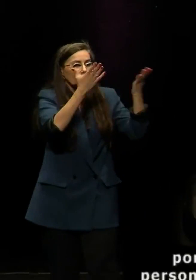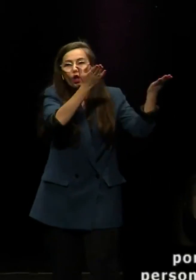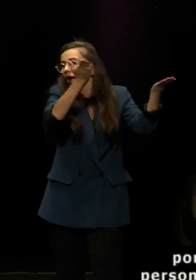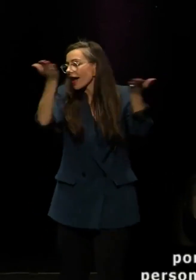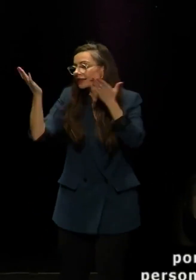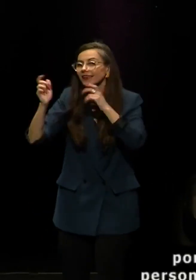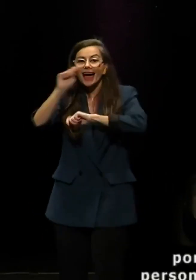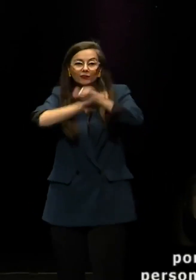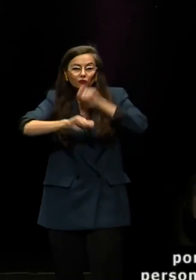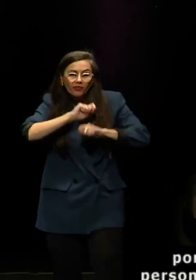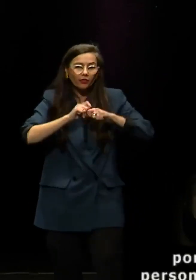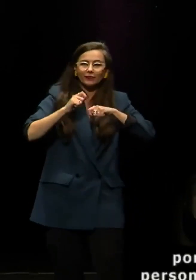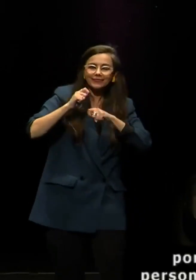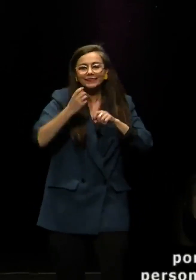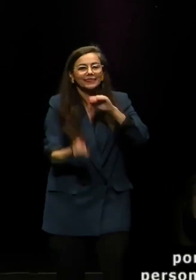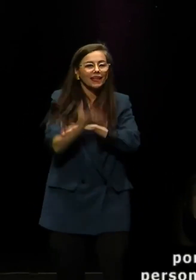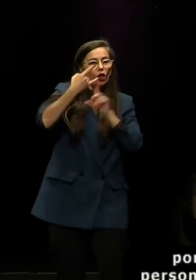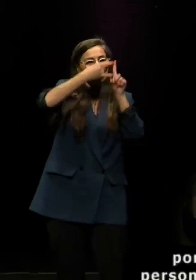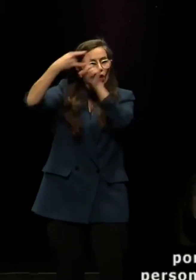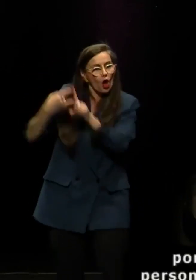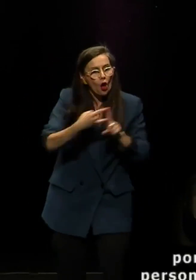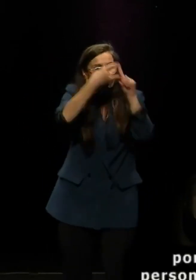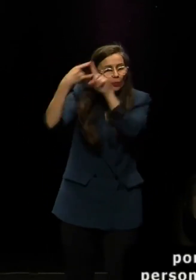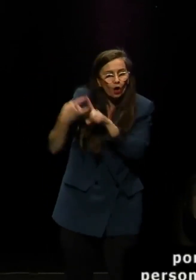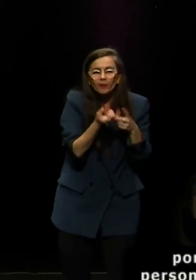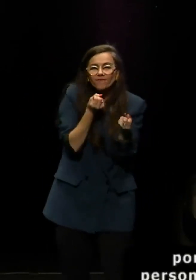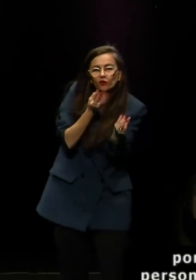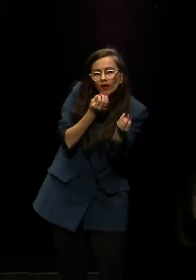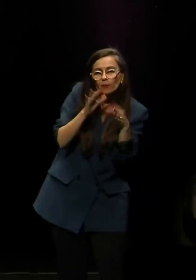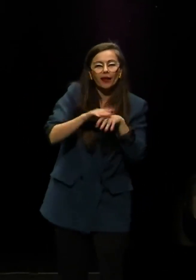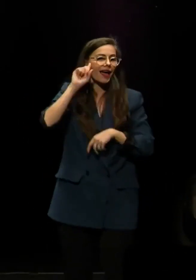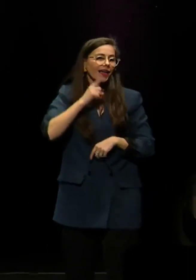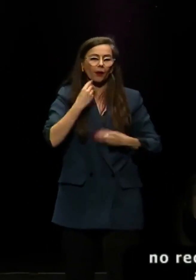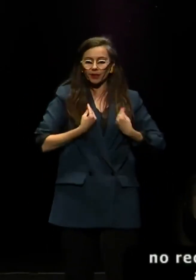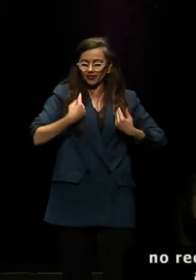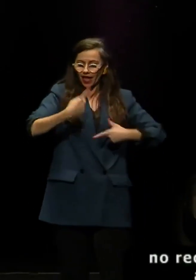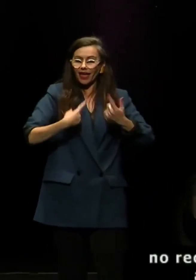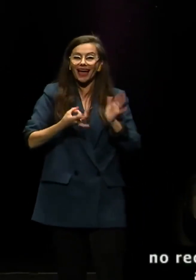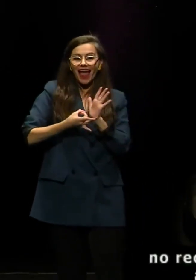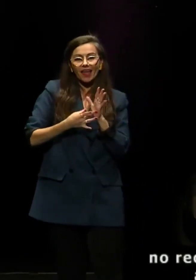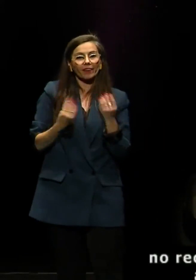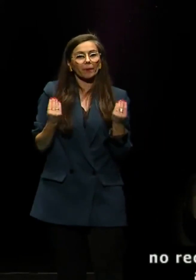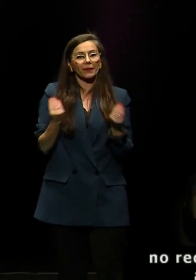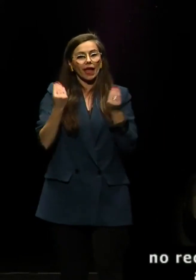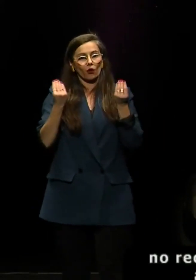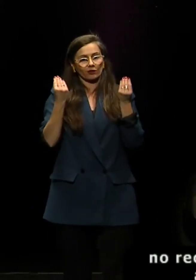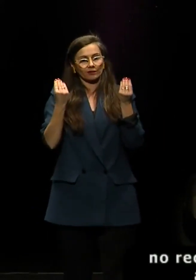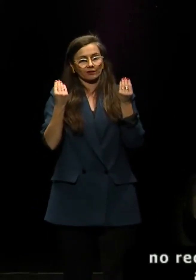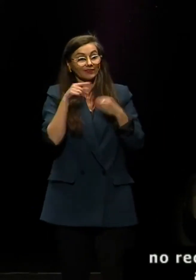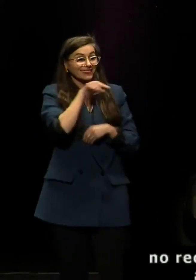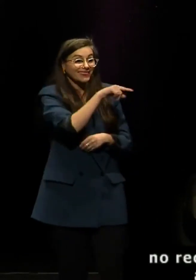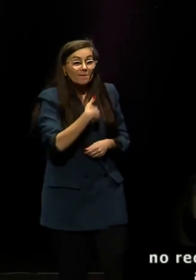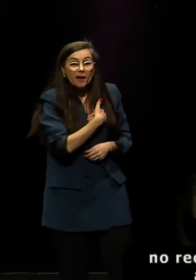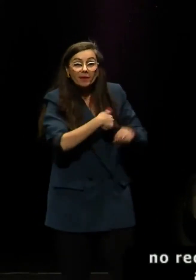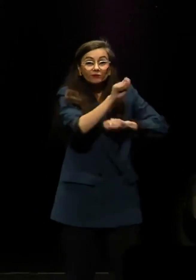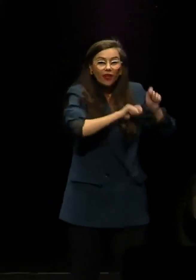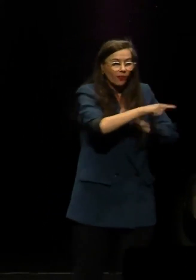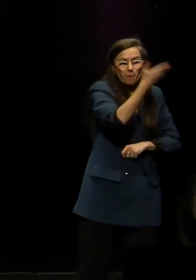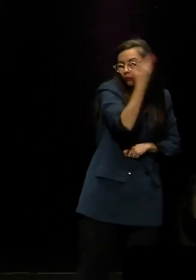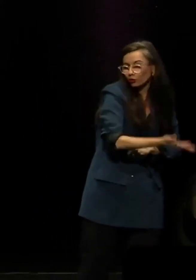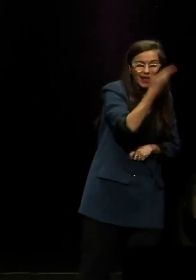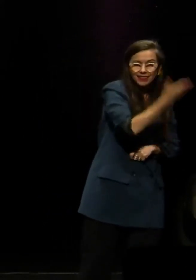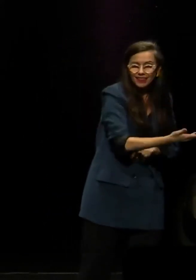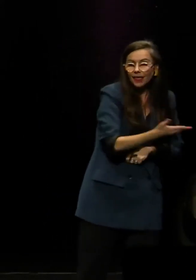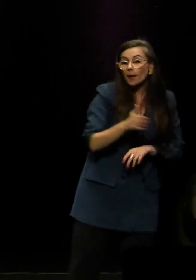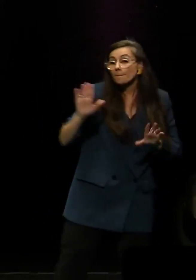la propia CNSE, que no tenían manera de poder interactuar, comunicarse, si no era a través de sesiones de Zoom con otras